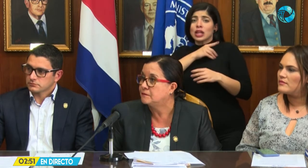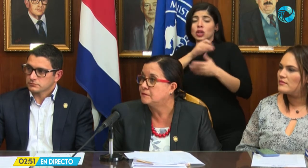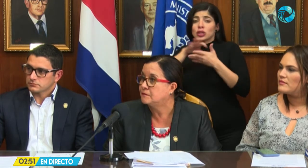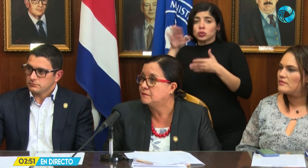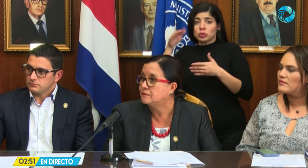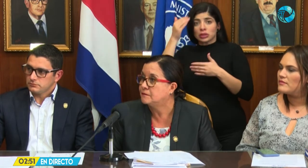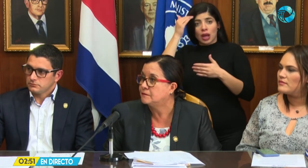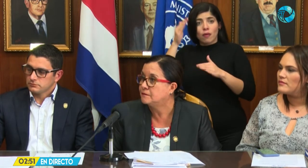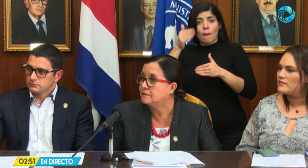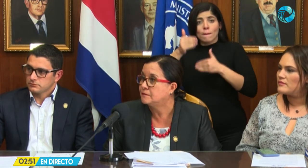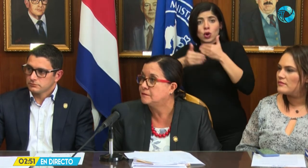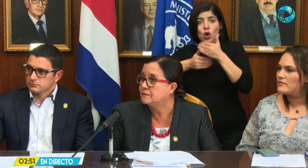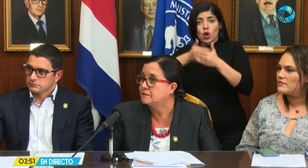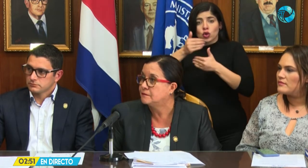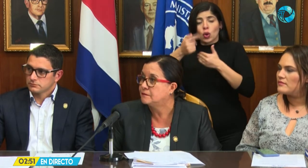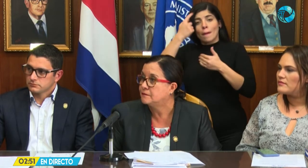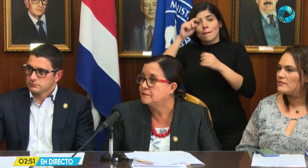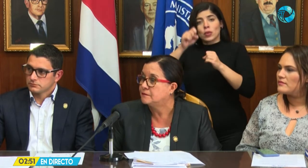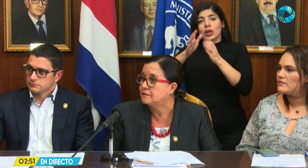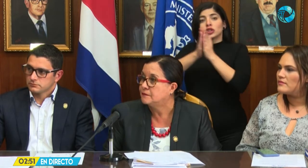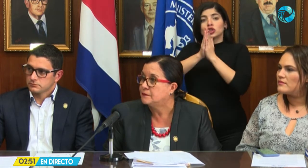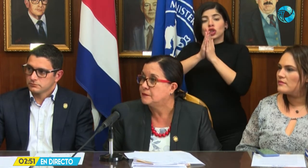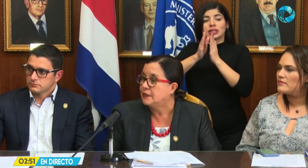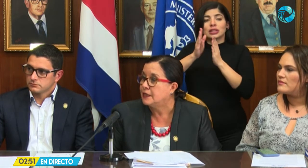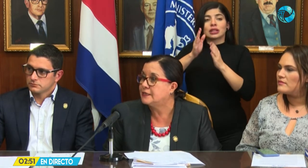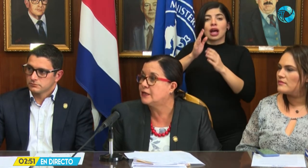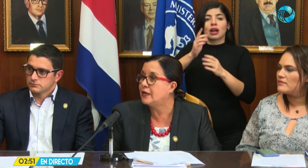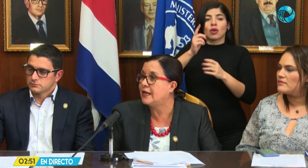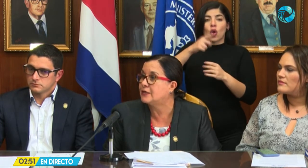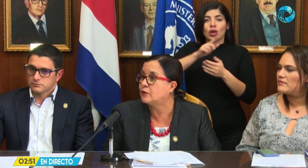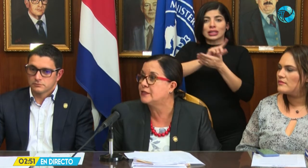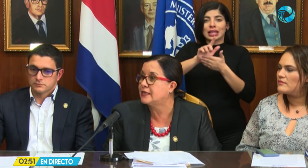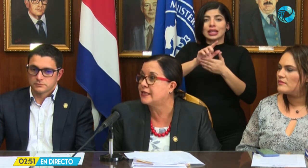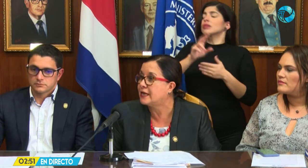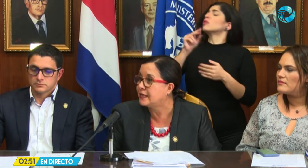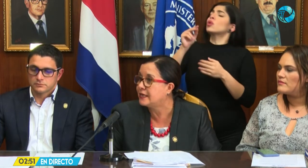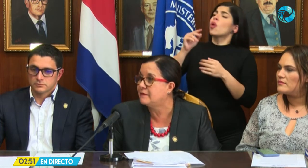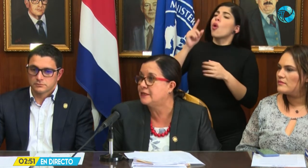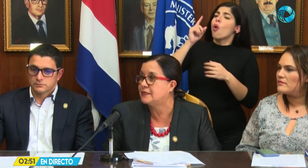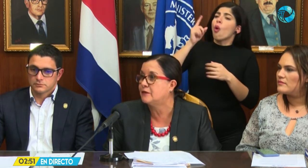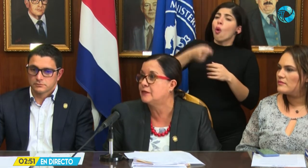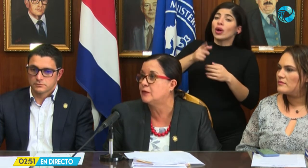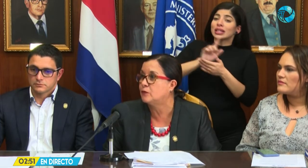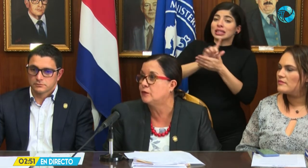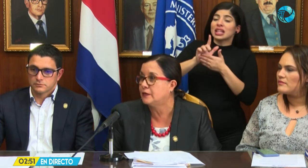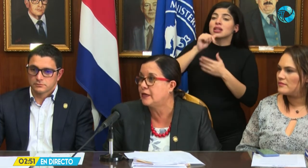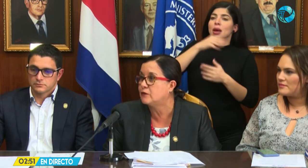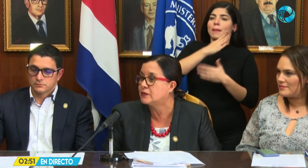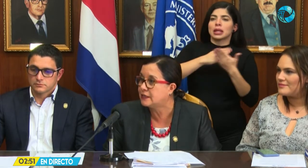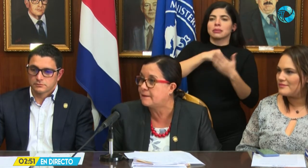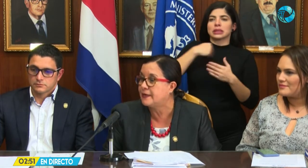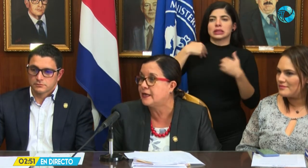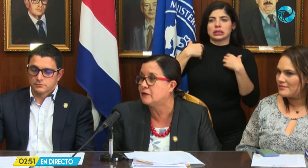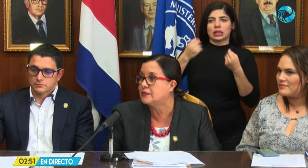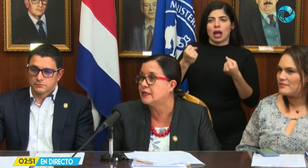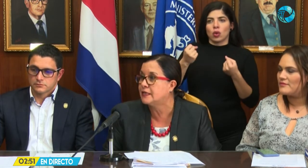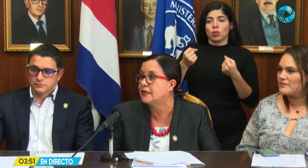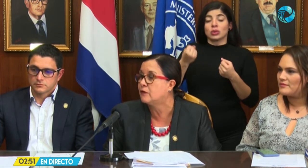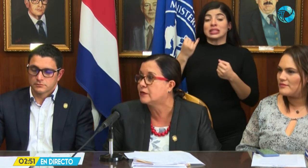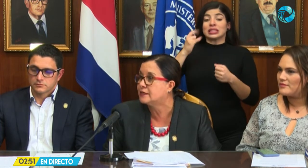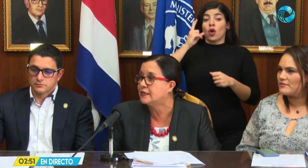puedan seguir los lineamientos para solicitar órdenes sanitarias? Es que la orden sanitaria la gira el Ministerio de Salud y ellos se aplica la